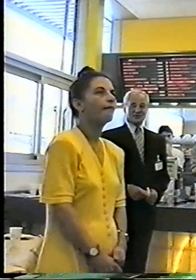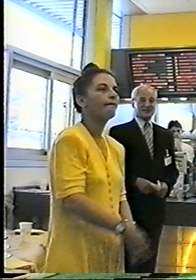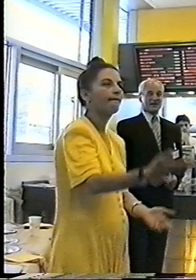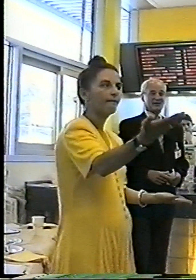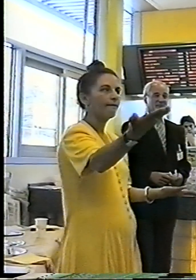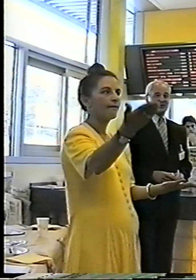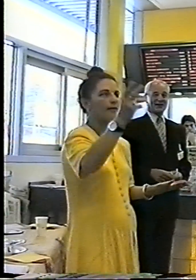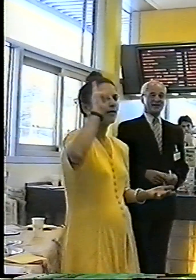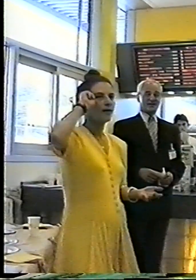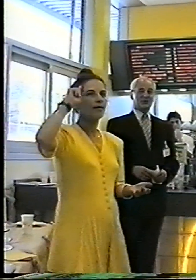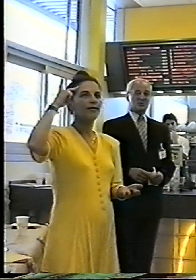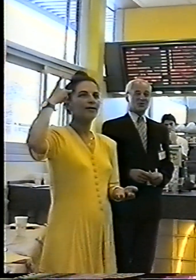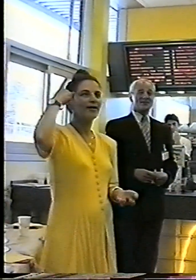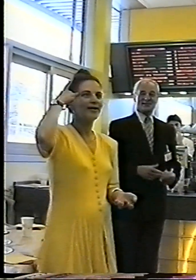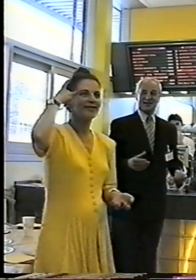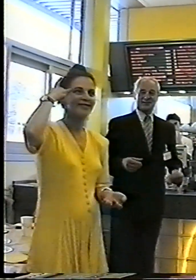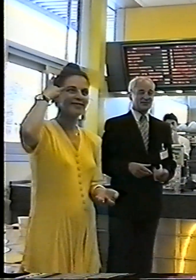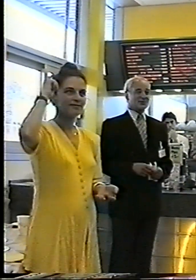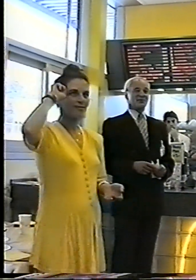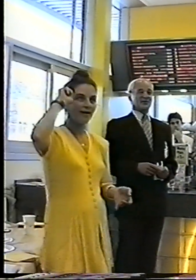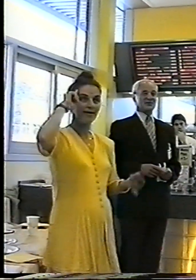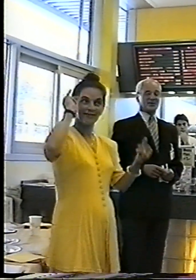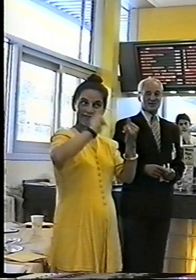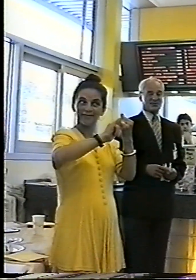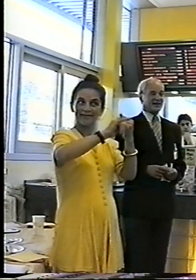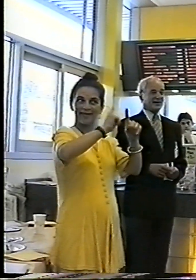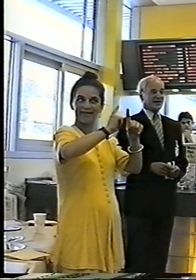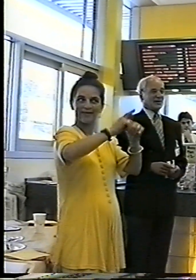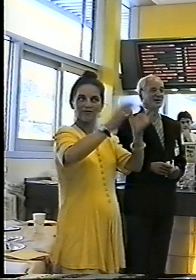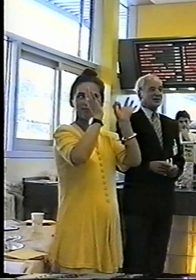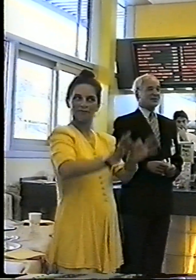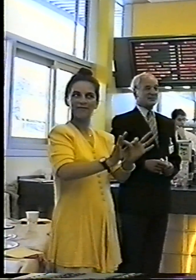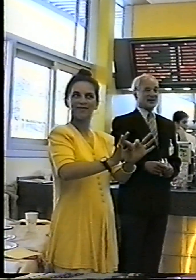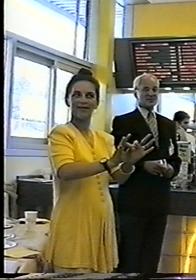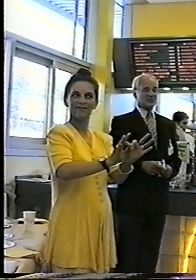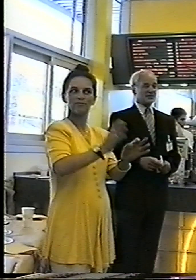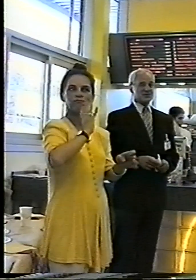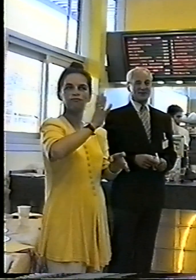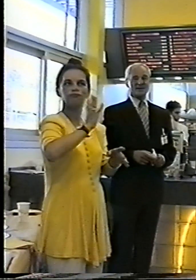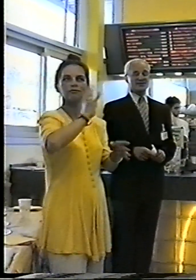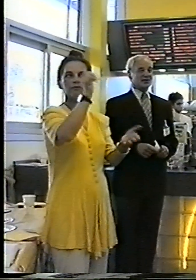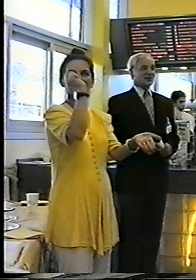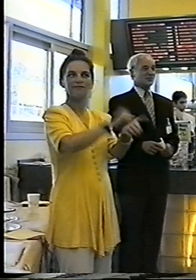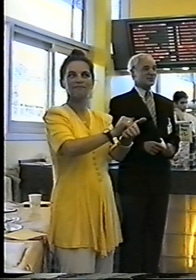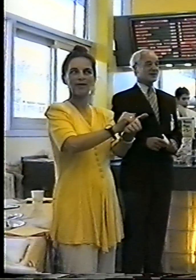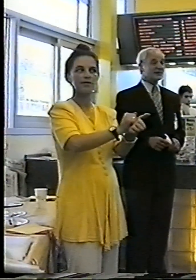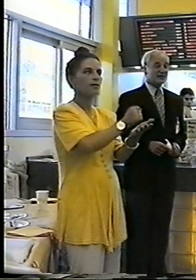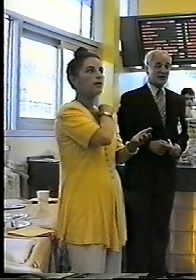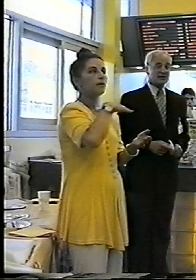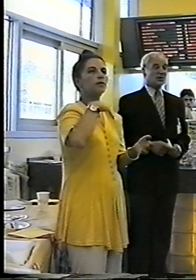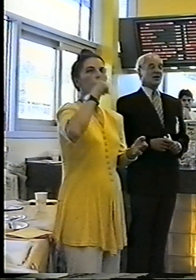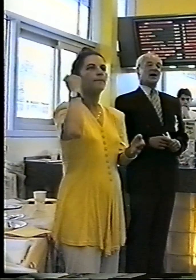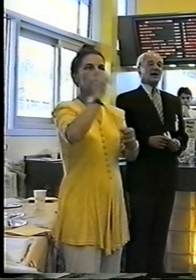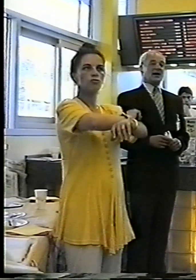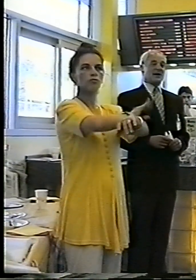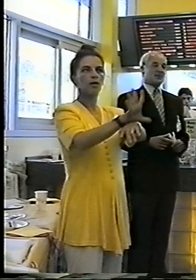Monsieur Tser d'apporter la dernière touche officielle à cette conférence de presse. J'aimerais, mesdames et messieurs les journalistes, vous inviter